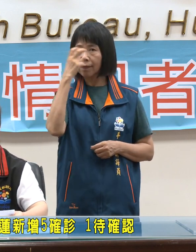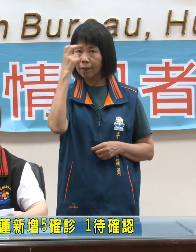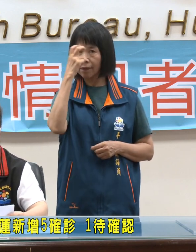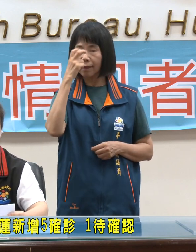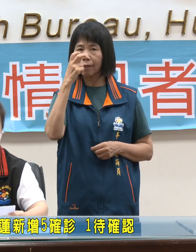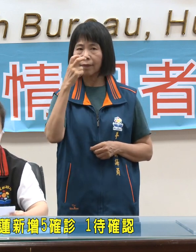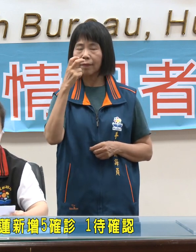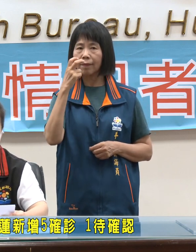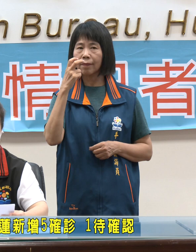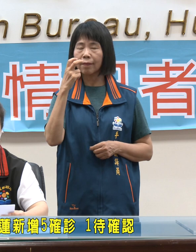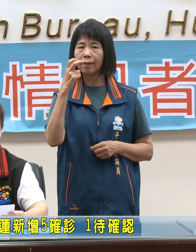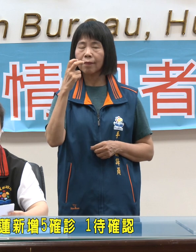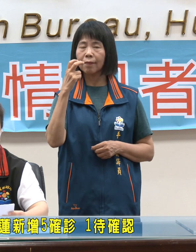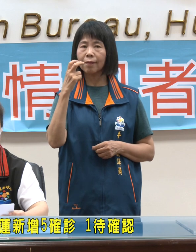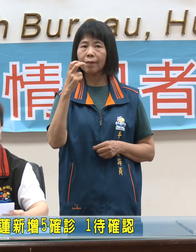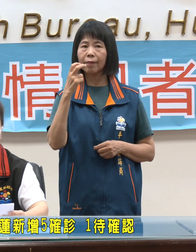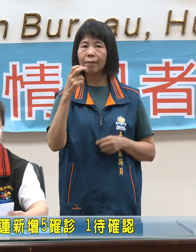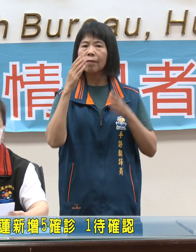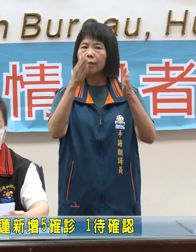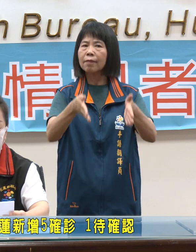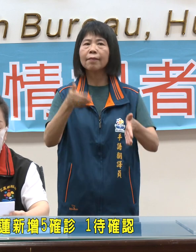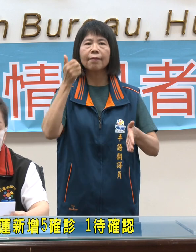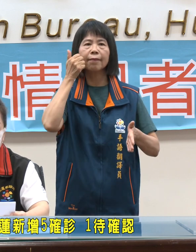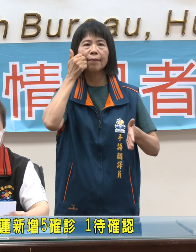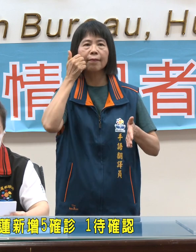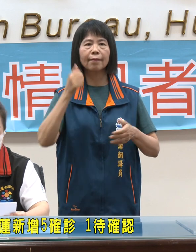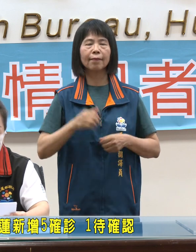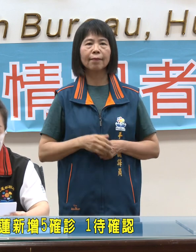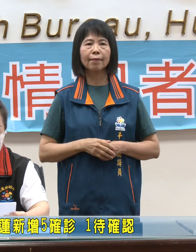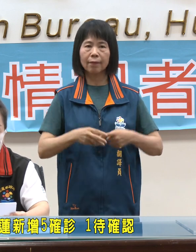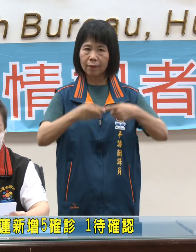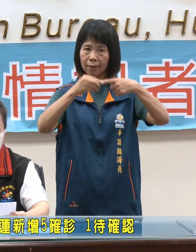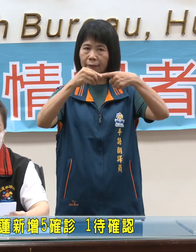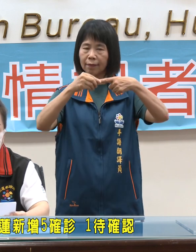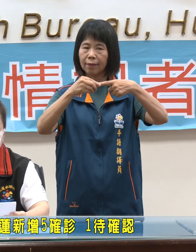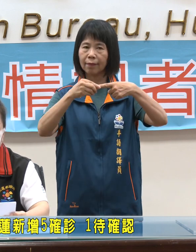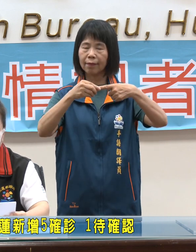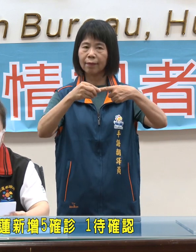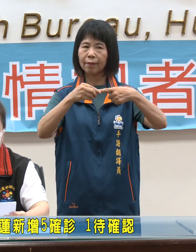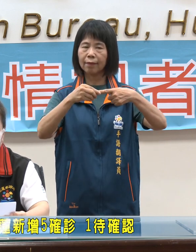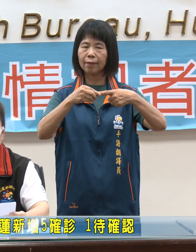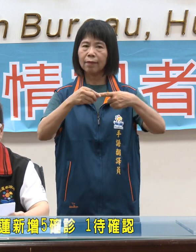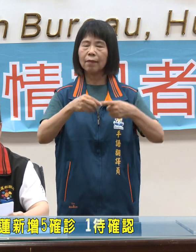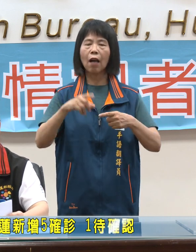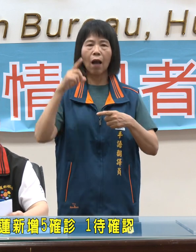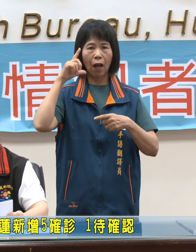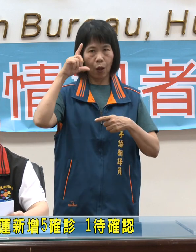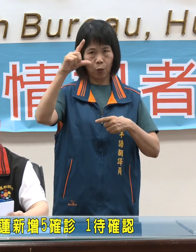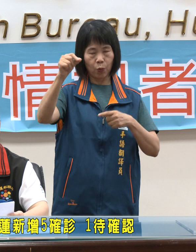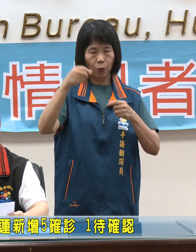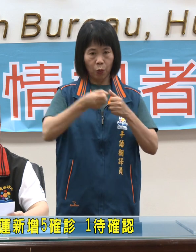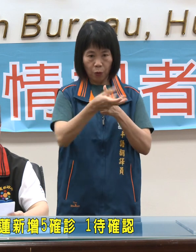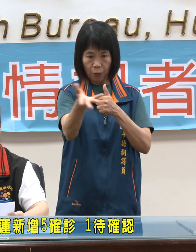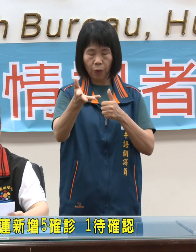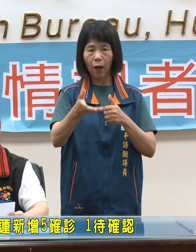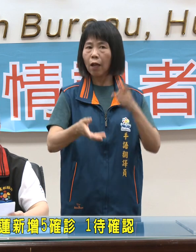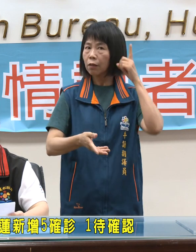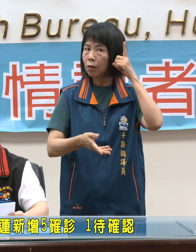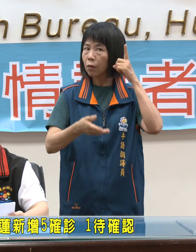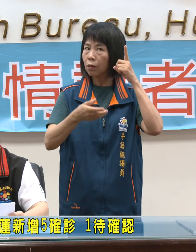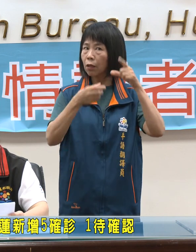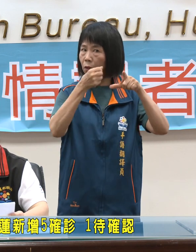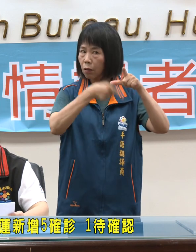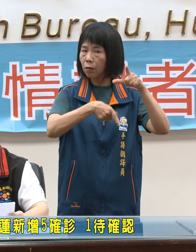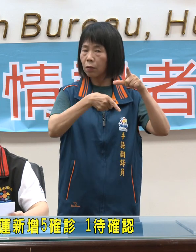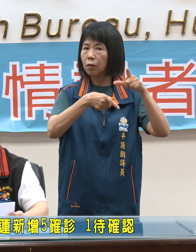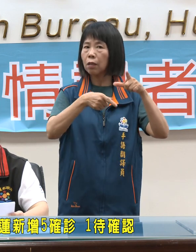个对象，就第一个跟远传电信有相关